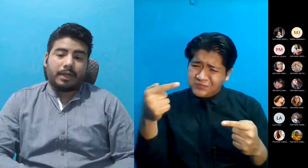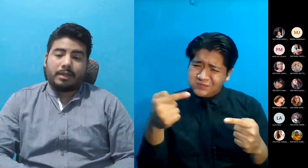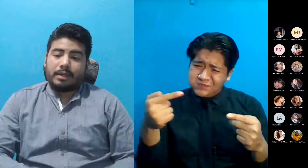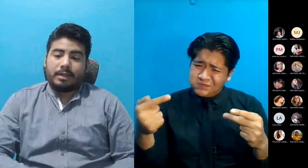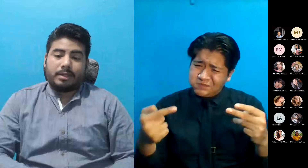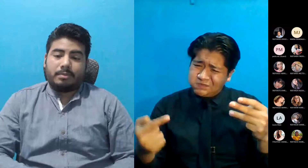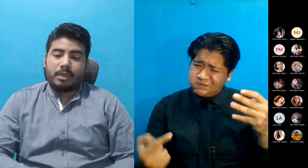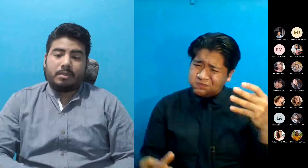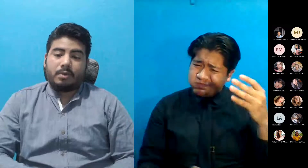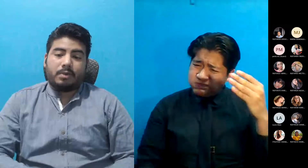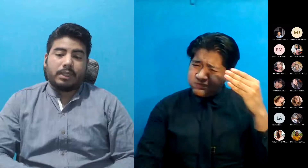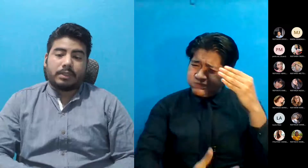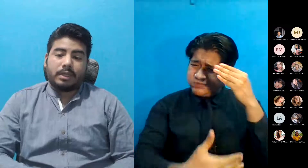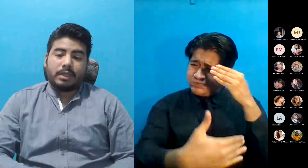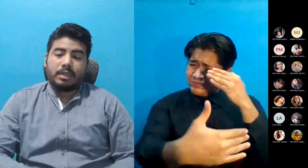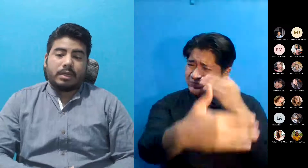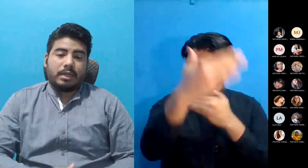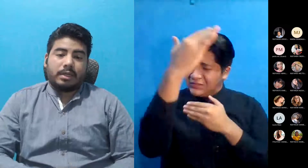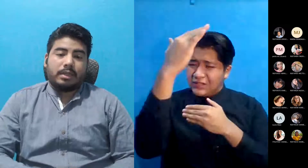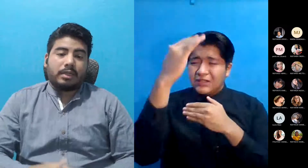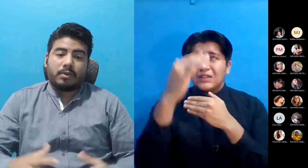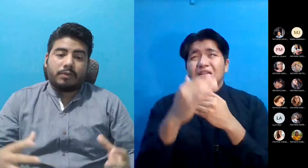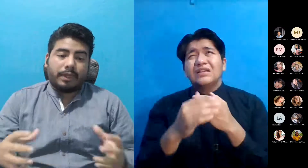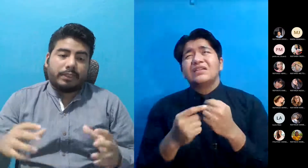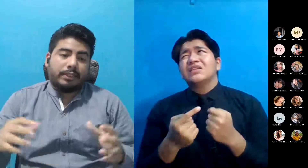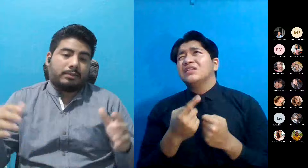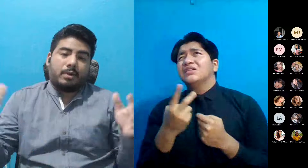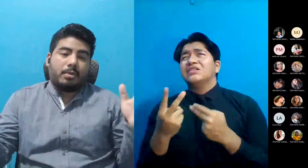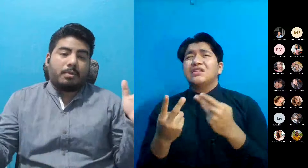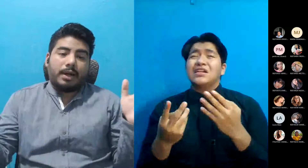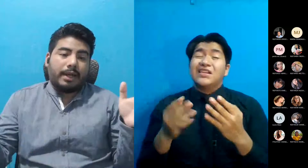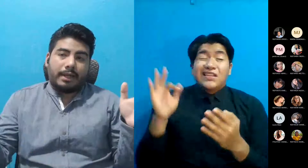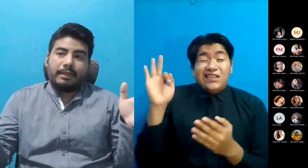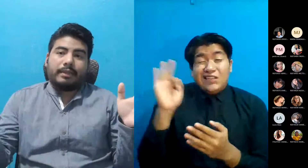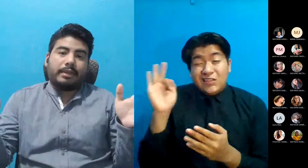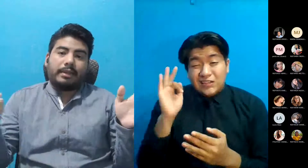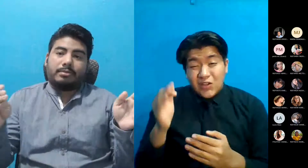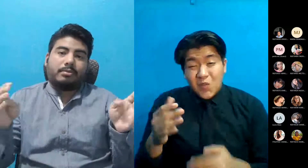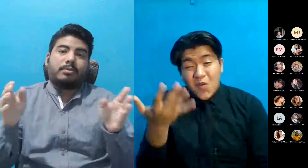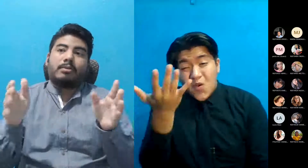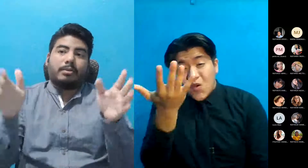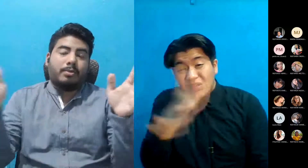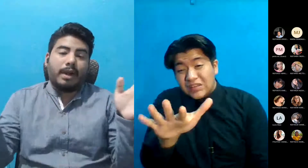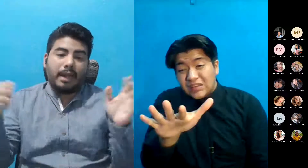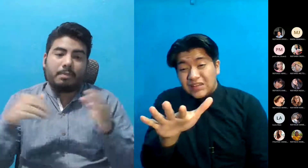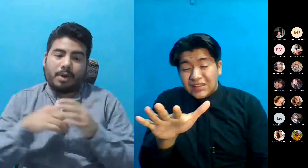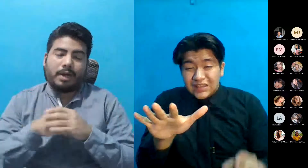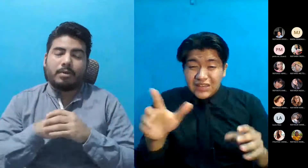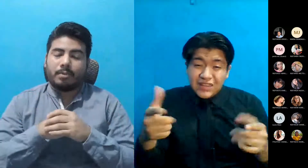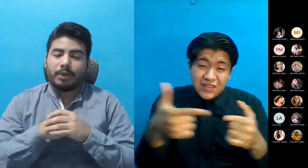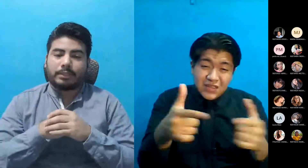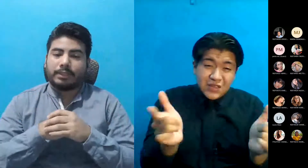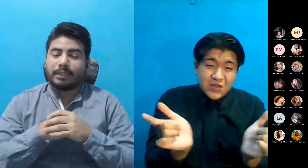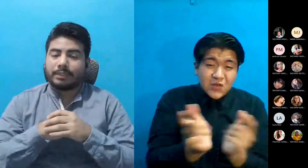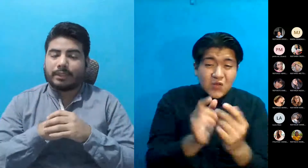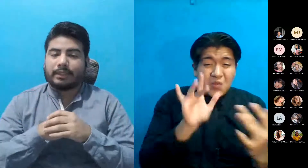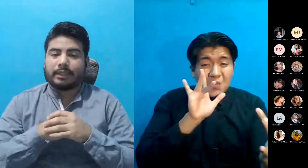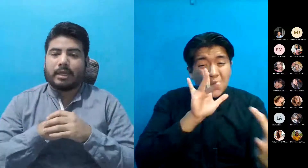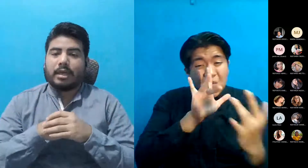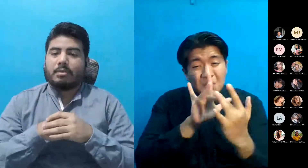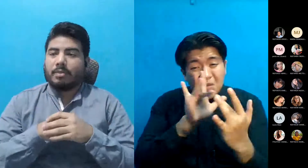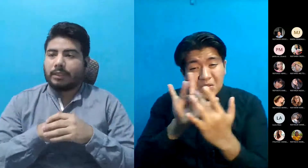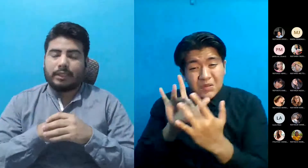podríamos abarcar mínimo unas 10 conferencias como para entender una época, ¿no? Porque